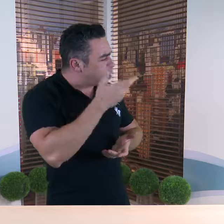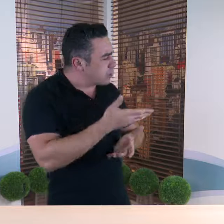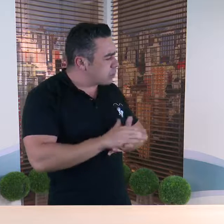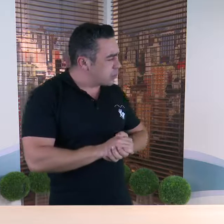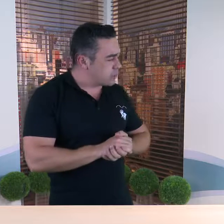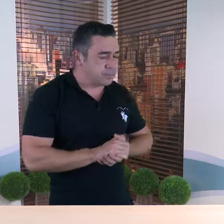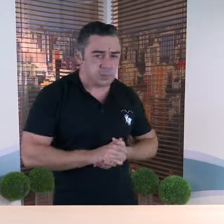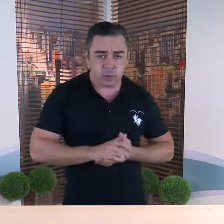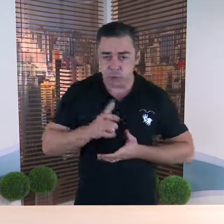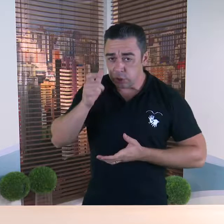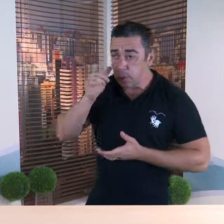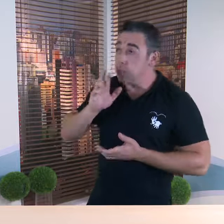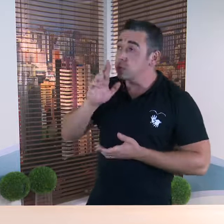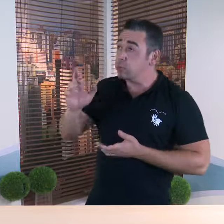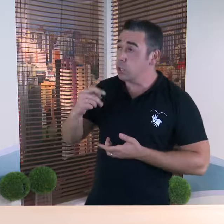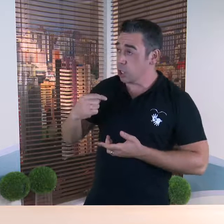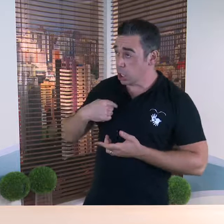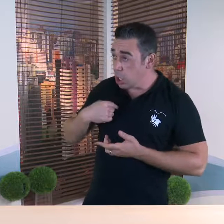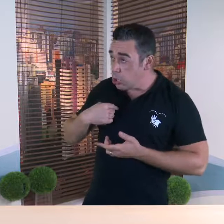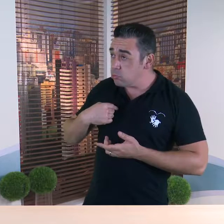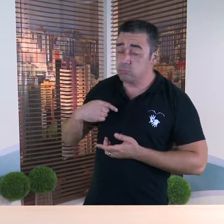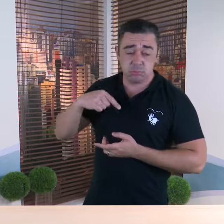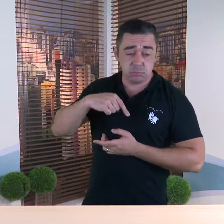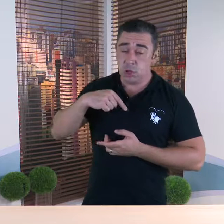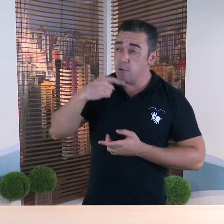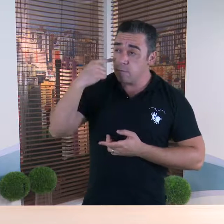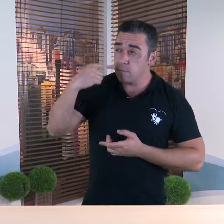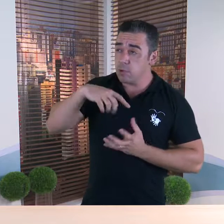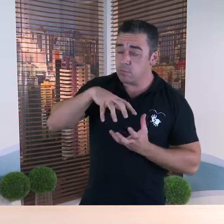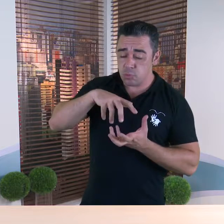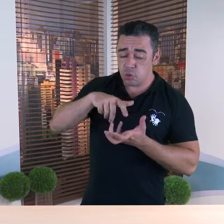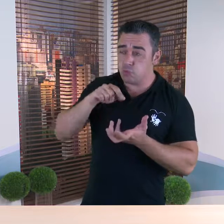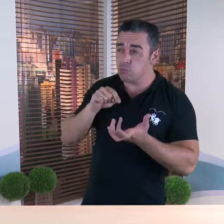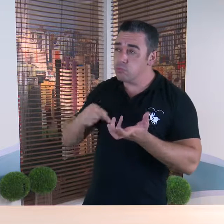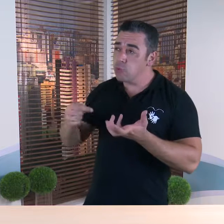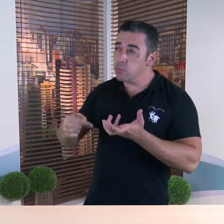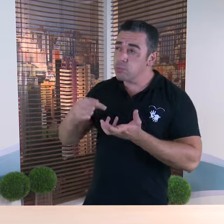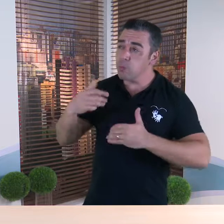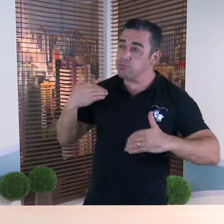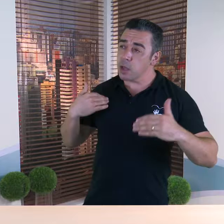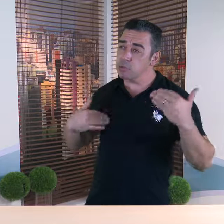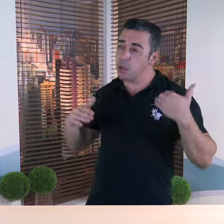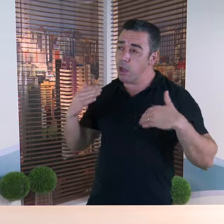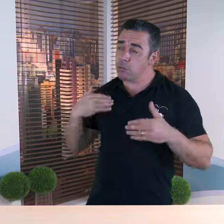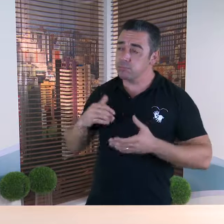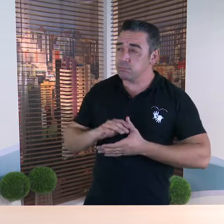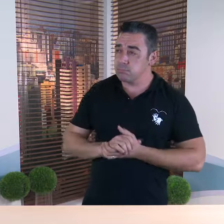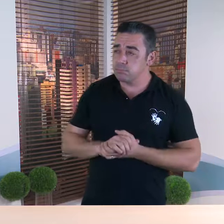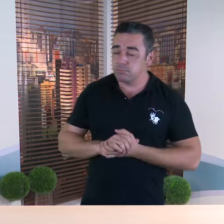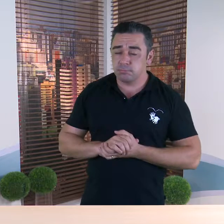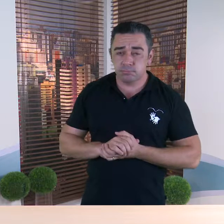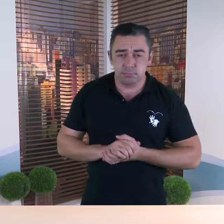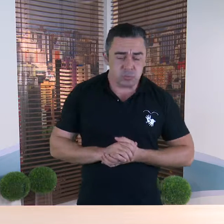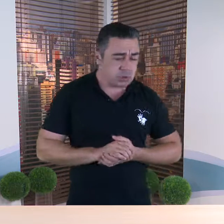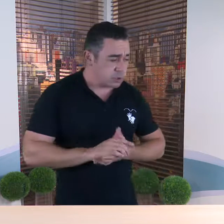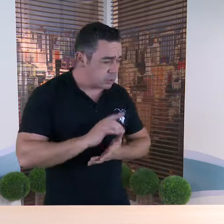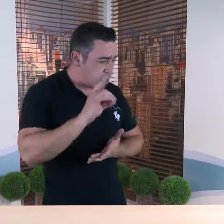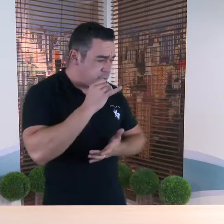vens? E Satanás respondeu ao Senhor e disse: De rodear a terra e passear por ela. E